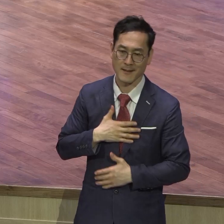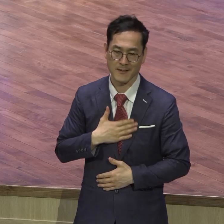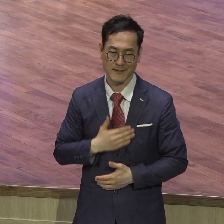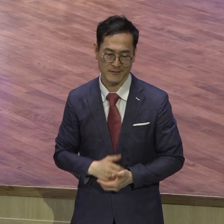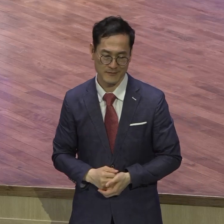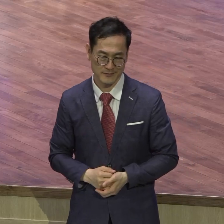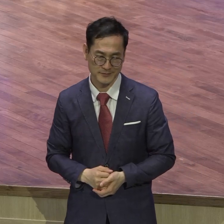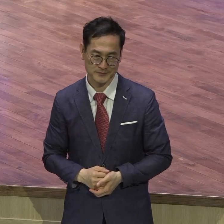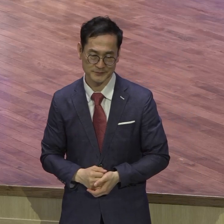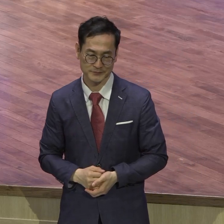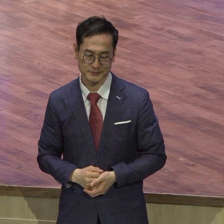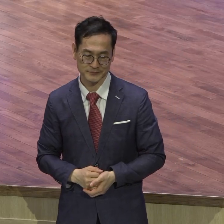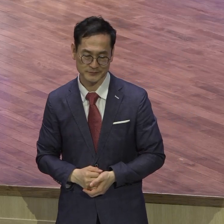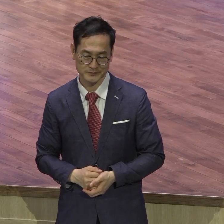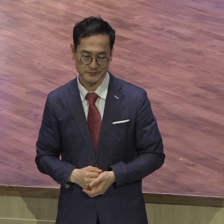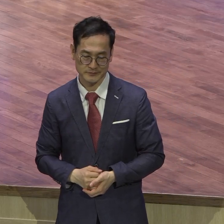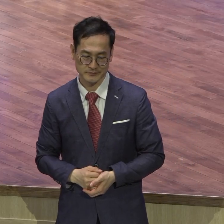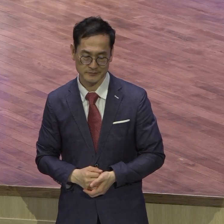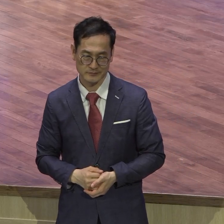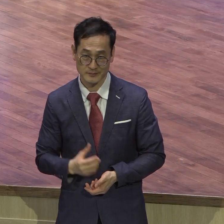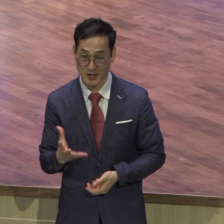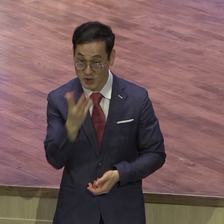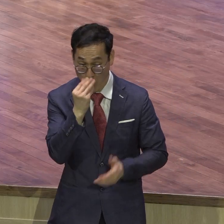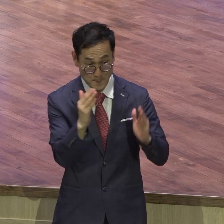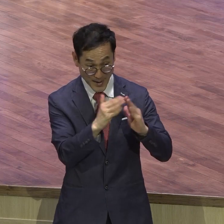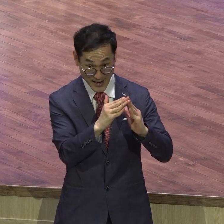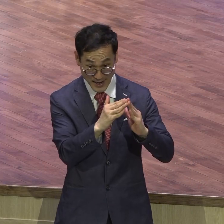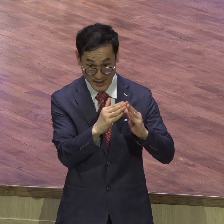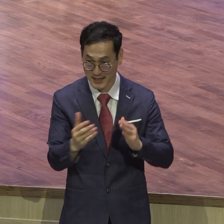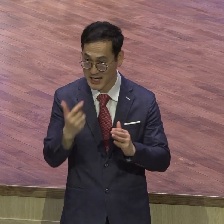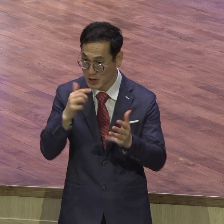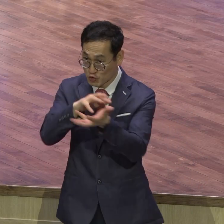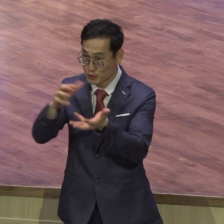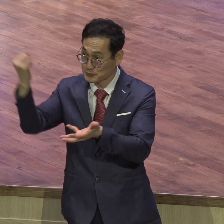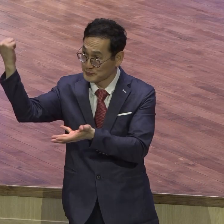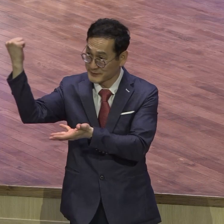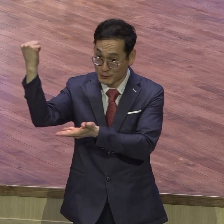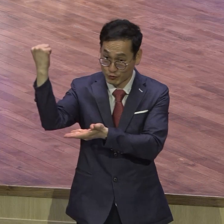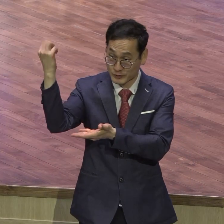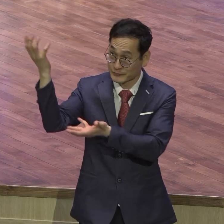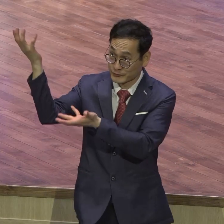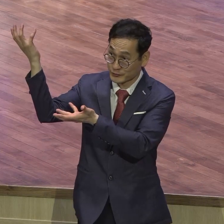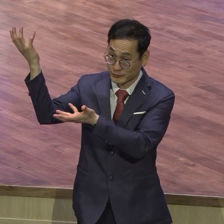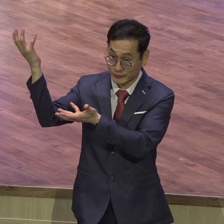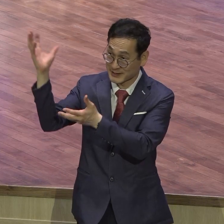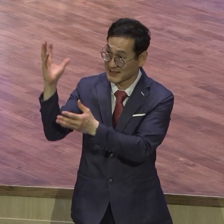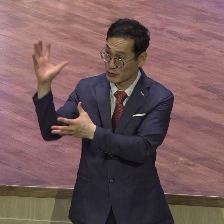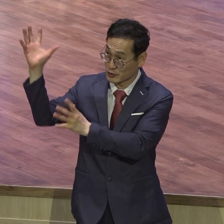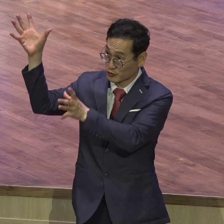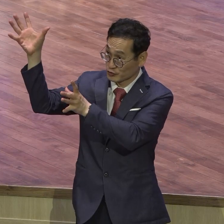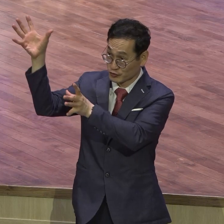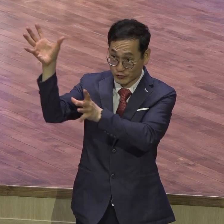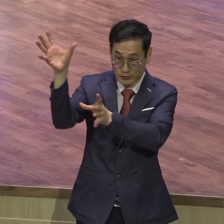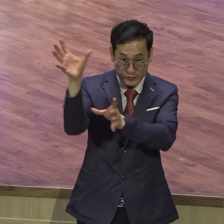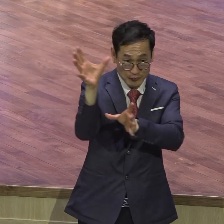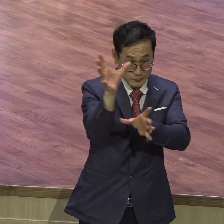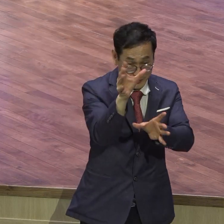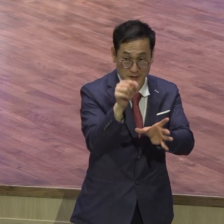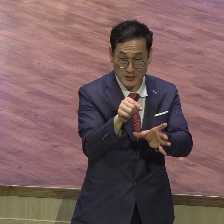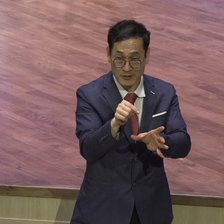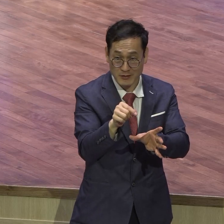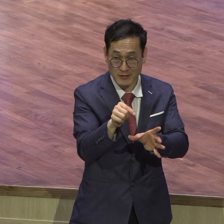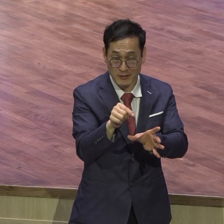특별히 이어지는 말씀을 보면 성막에 임한 구름 기동이 떠난 것이 아니라 항상 이스라엘